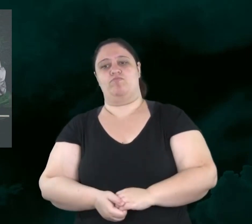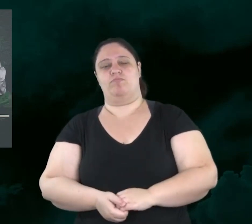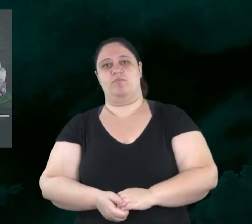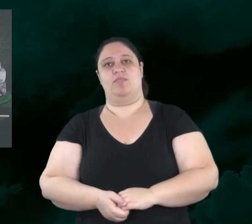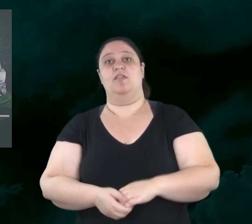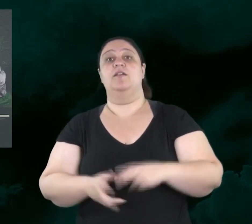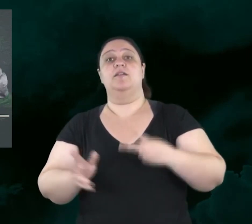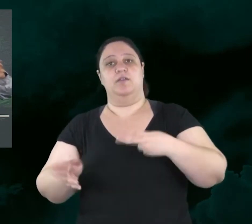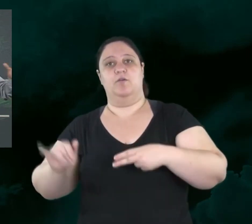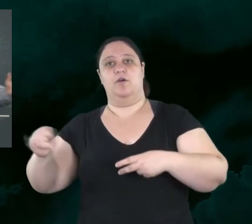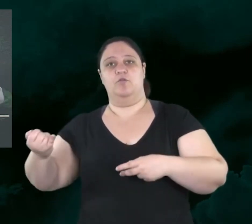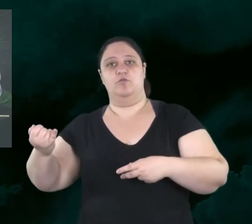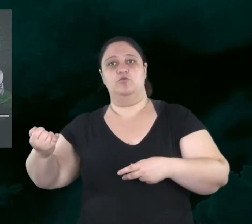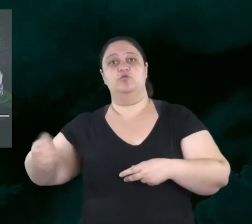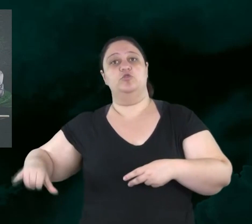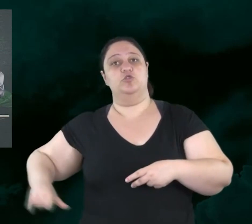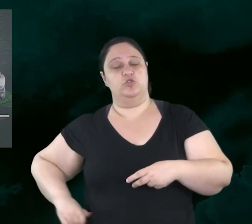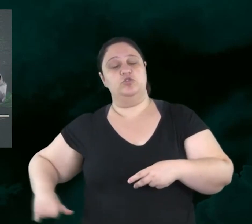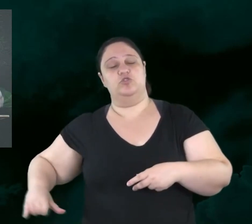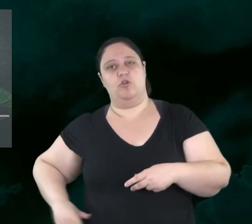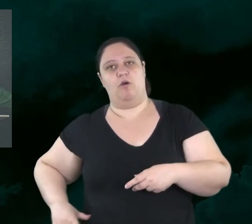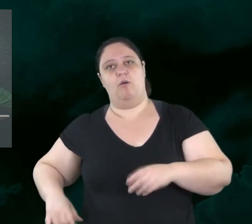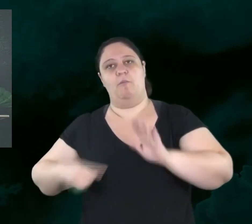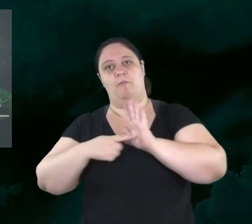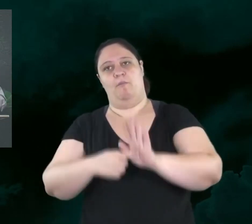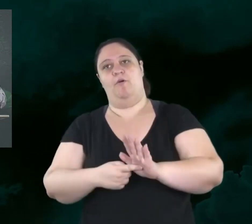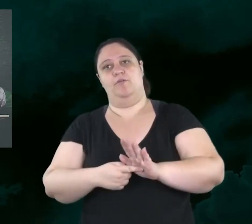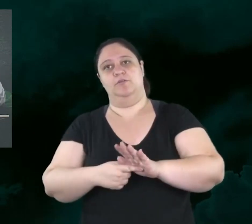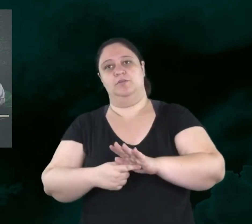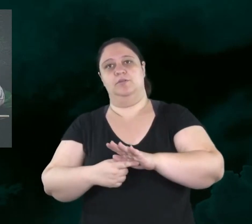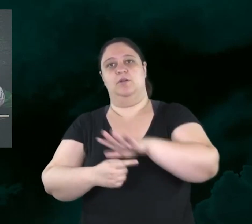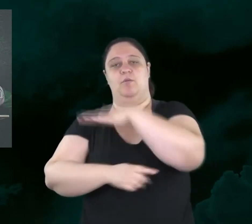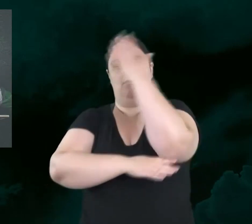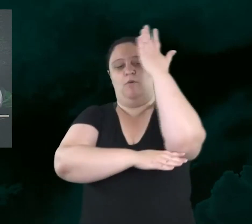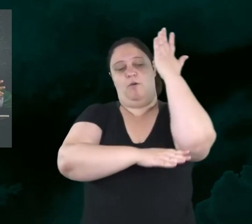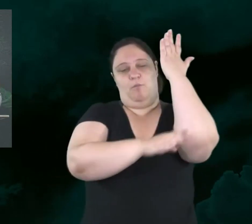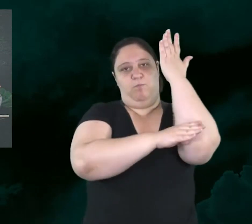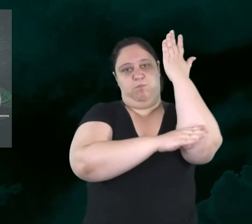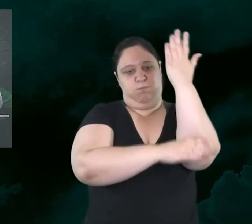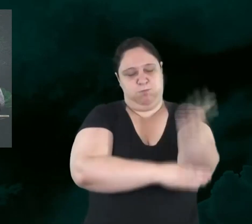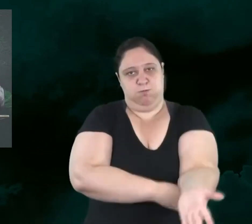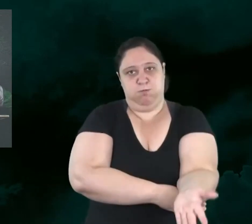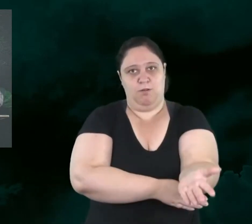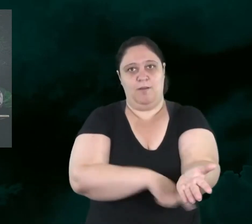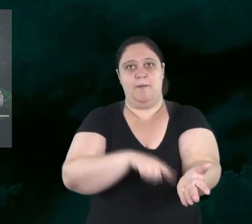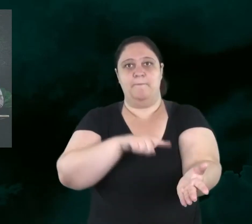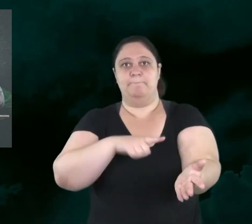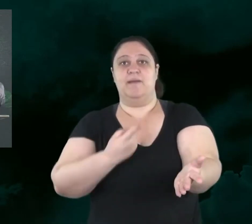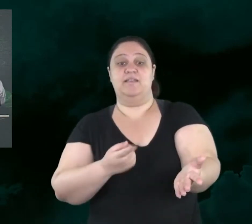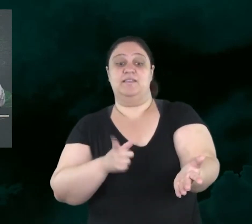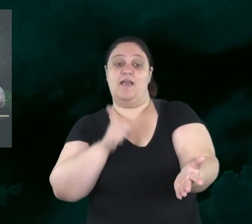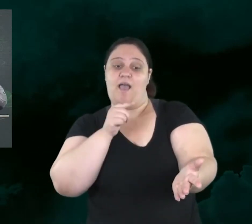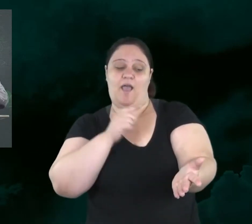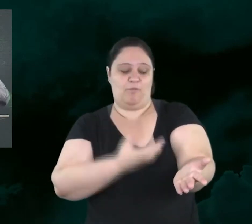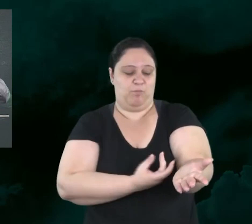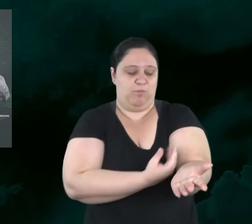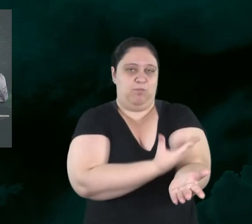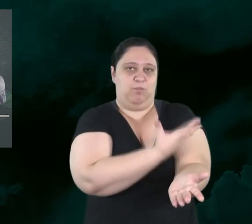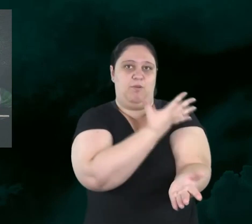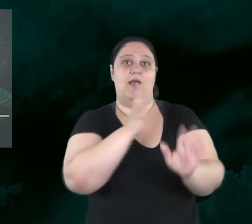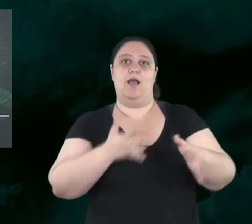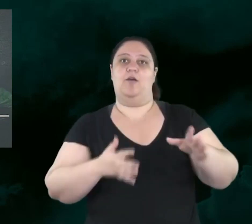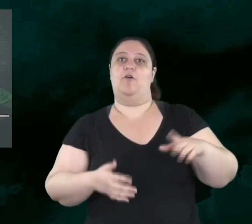das águas, ele brotará de novo. O terebinto, agora vamos falar de terebinto. Terebinto é uma das árvores